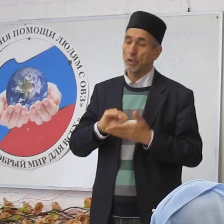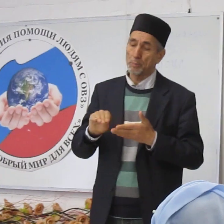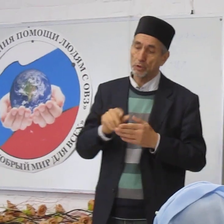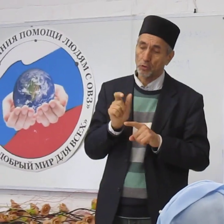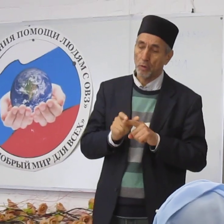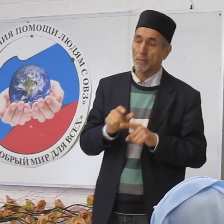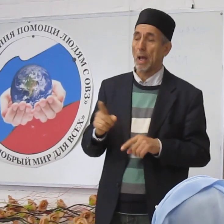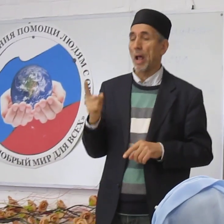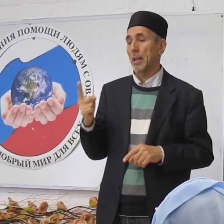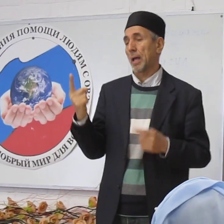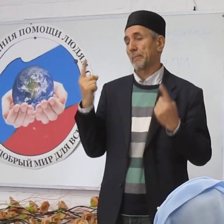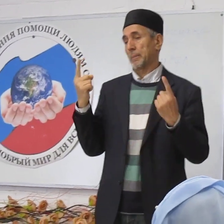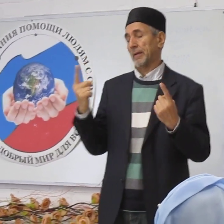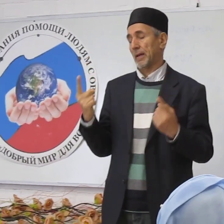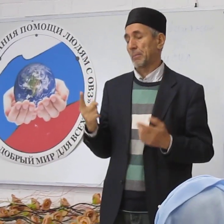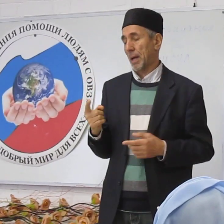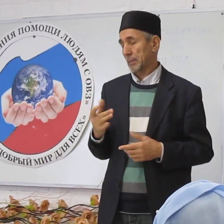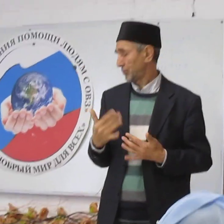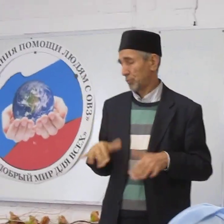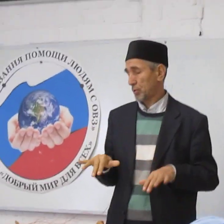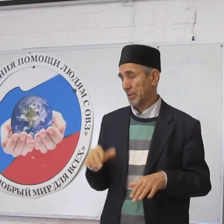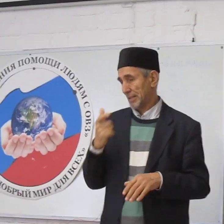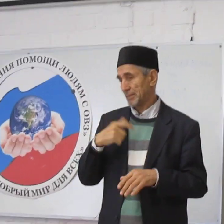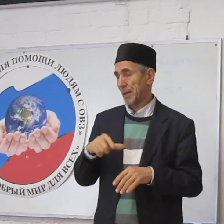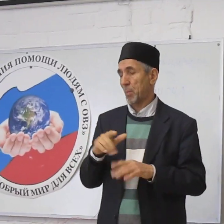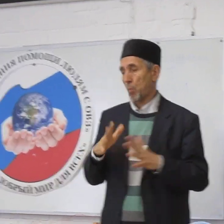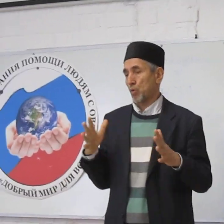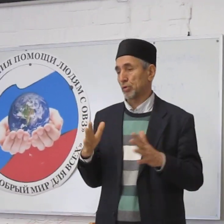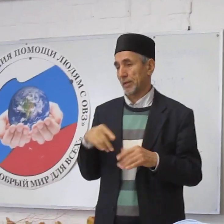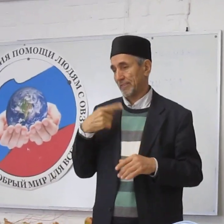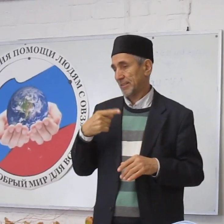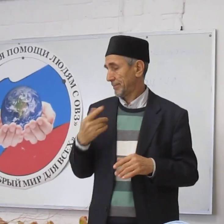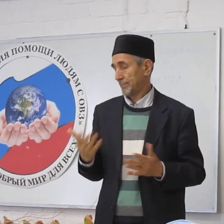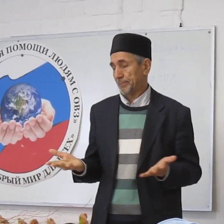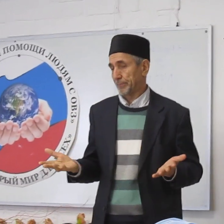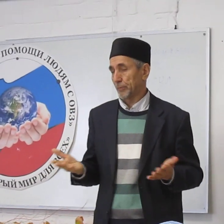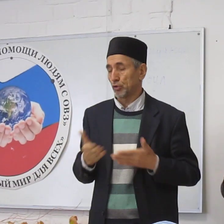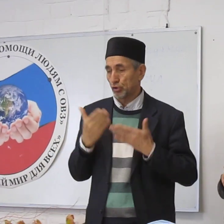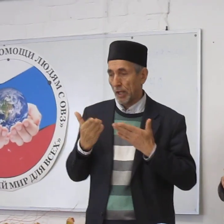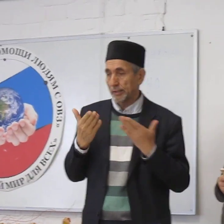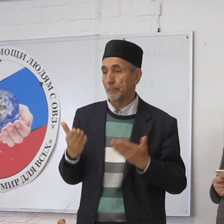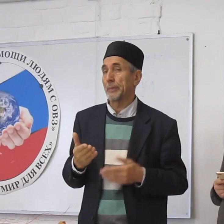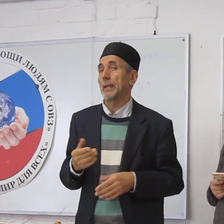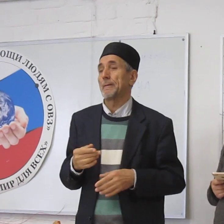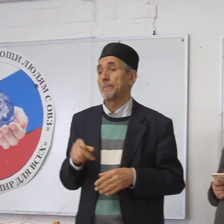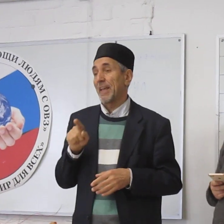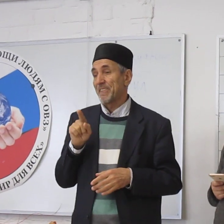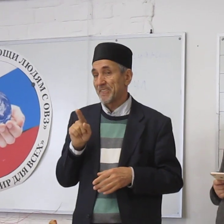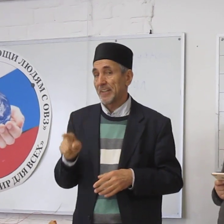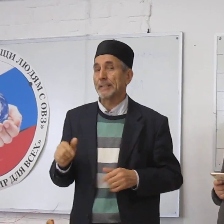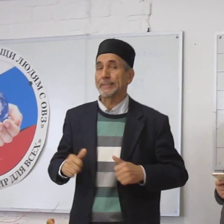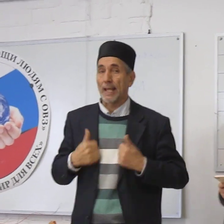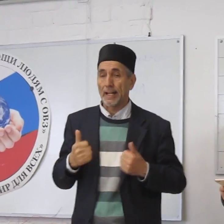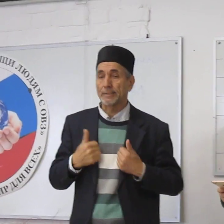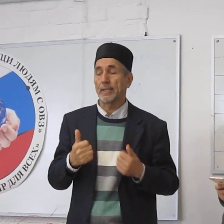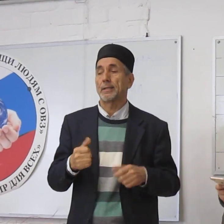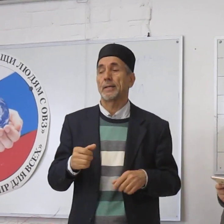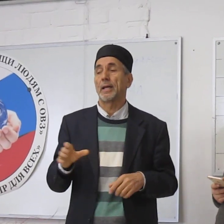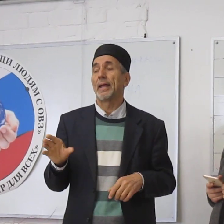слово. Вот. И читайте. То есть вы старайтесь, кроме таких полезных слов,